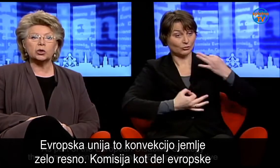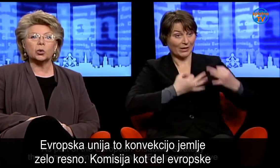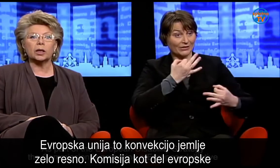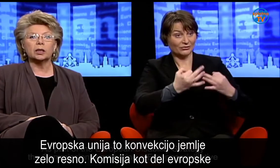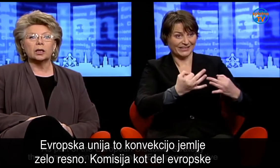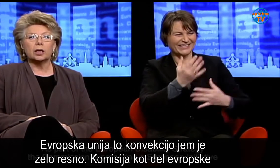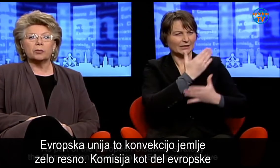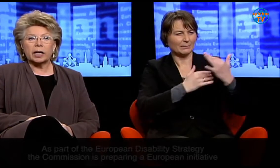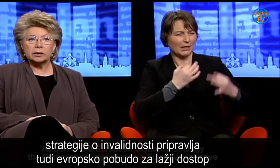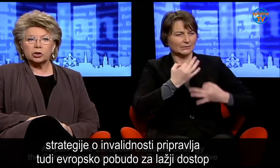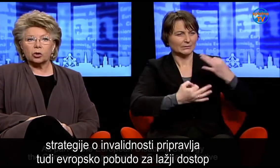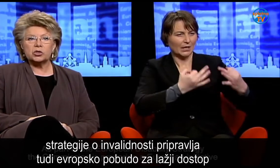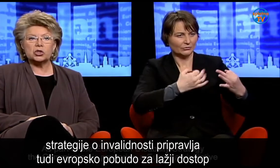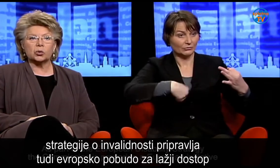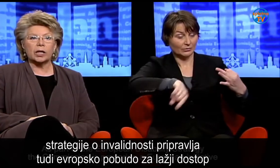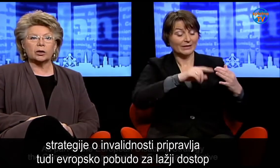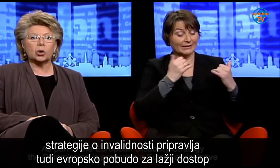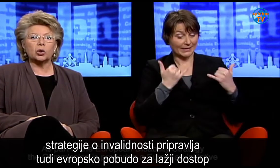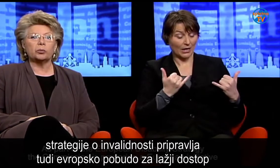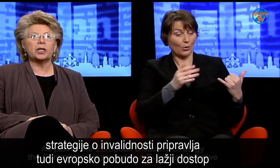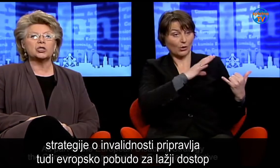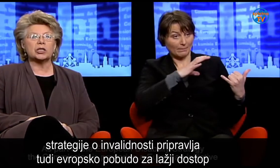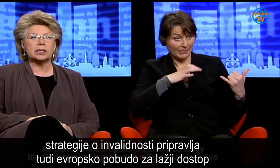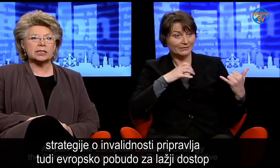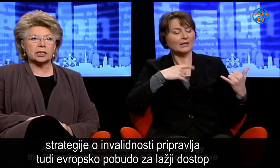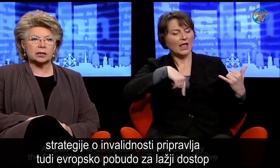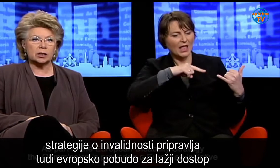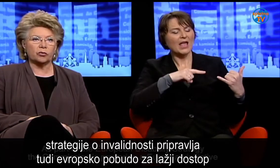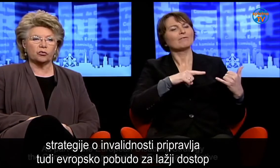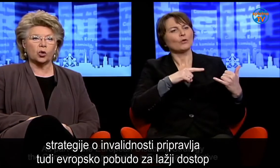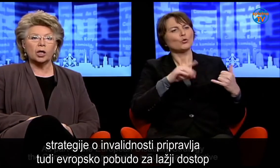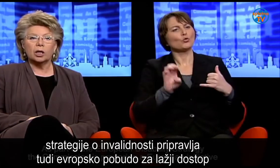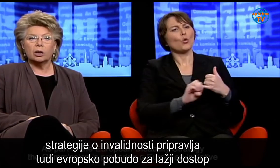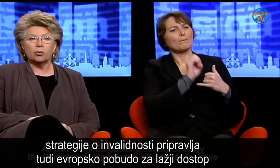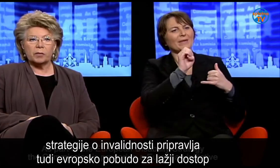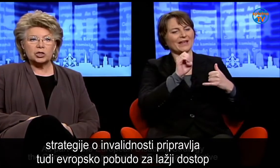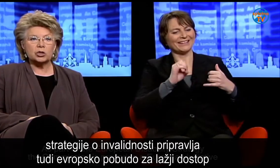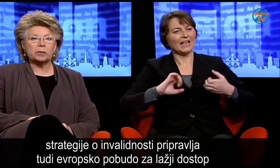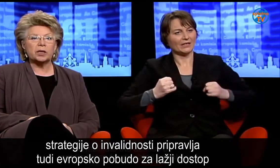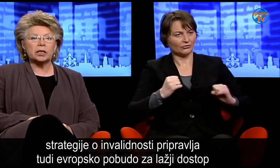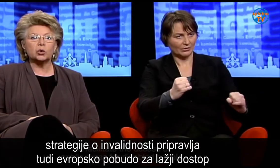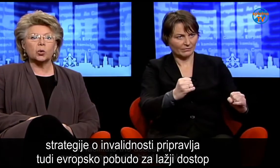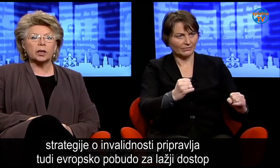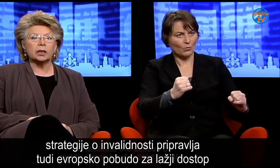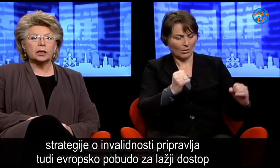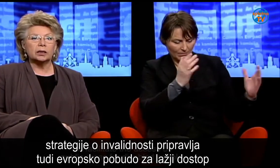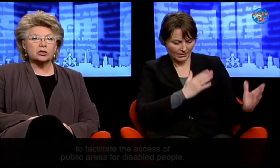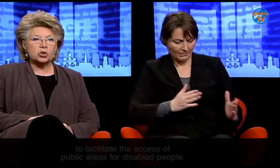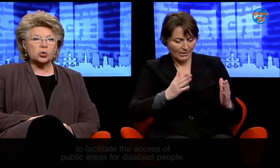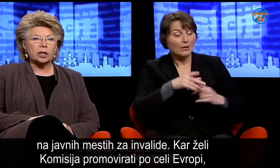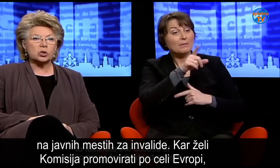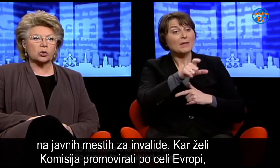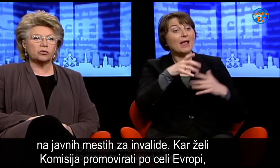mit Behinderungen bereitet die Kommission eine europäische Initiative vor, um Menschen mit Behinderungen